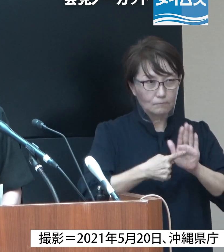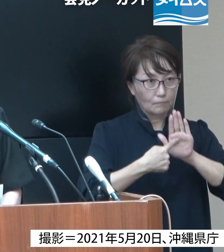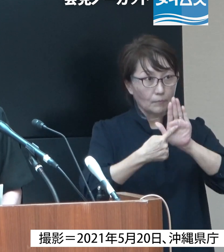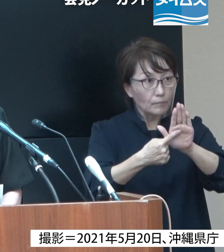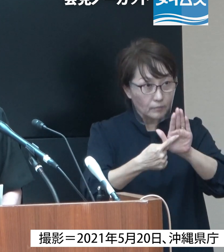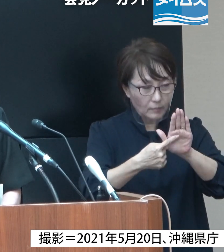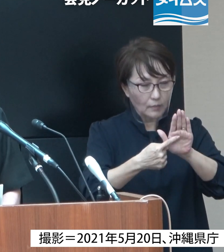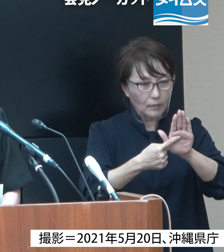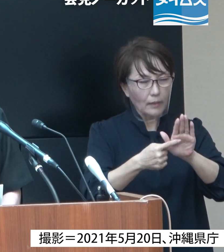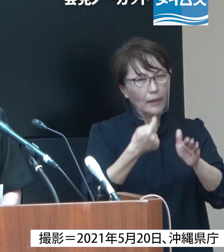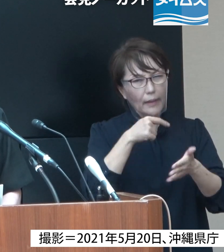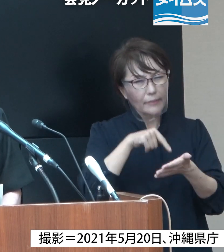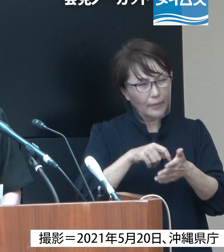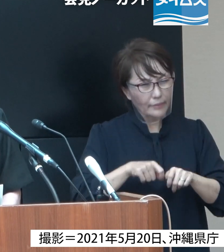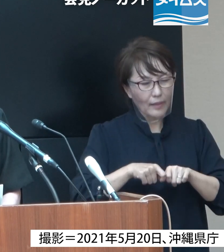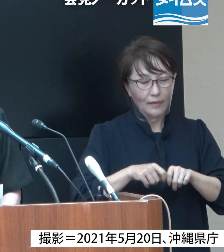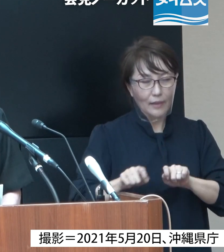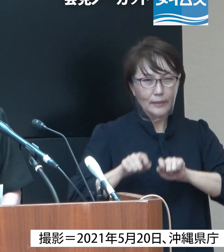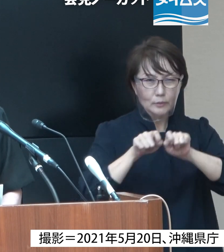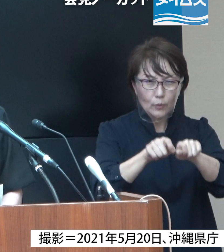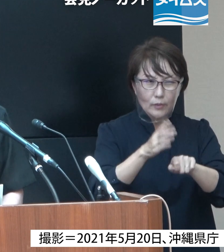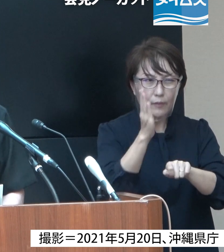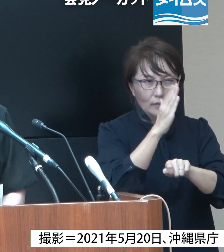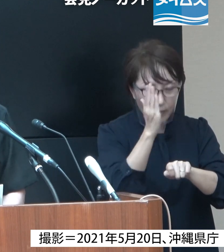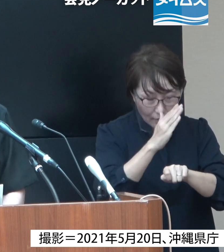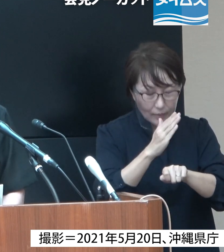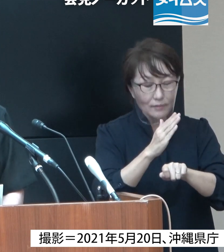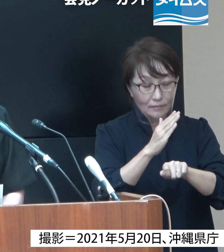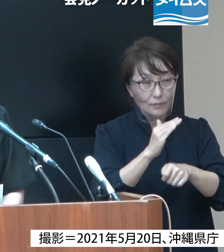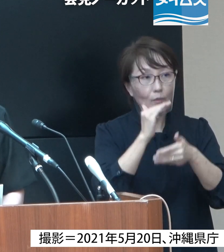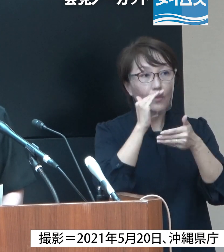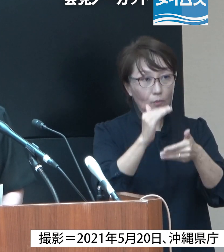の単純な延長ではないということを踏まえて、より、